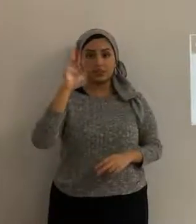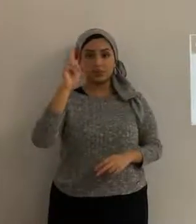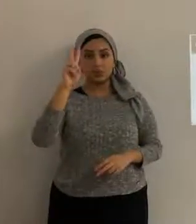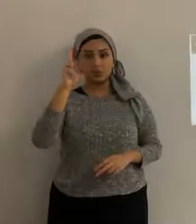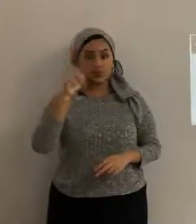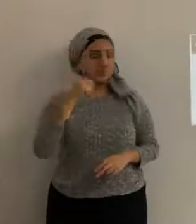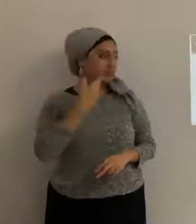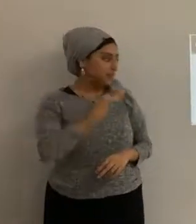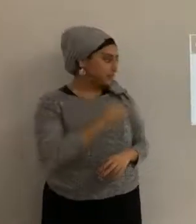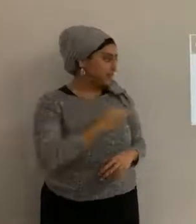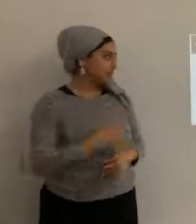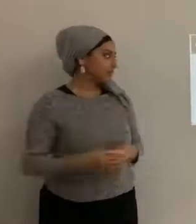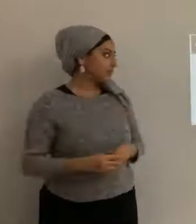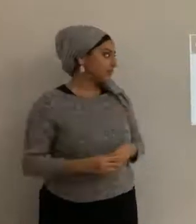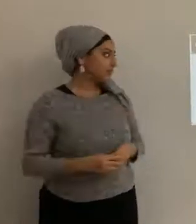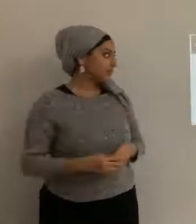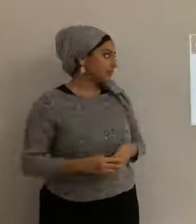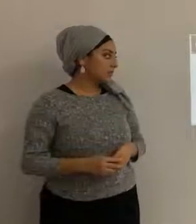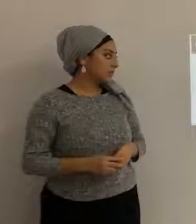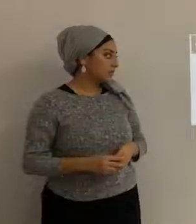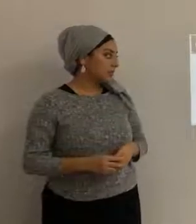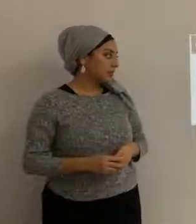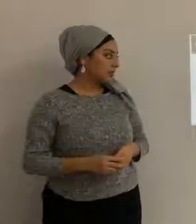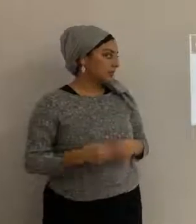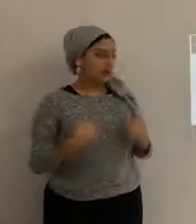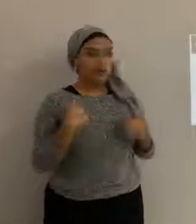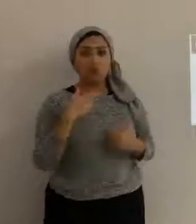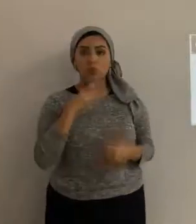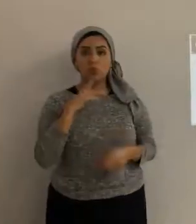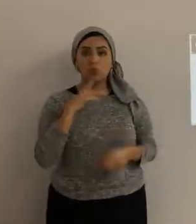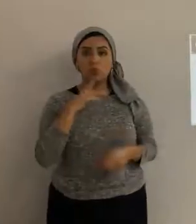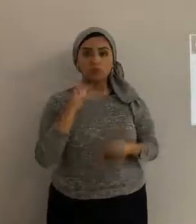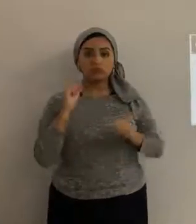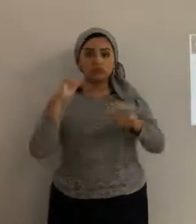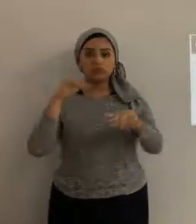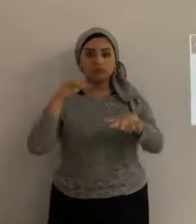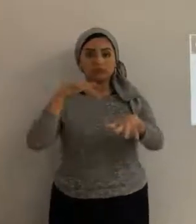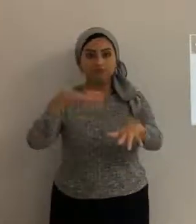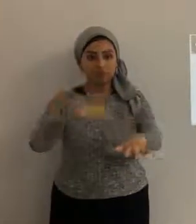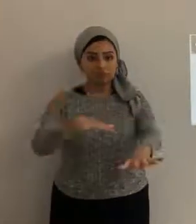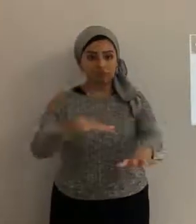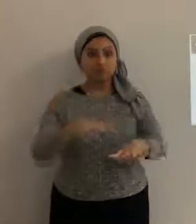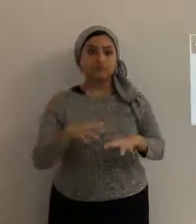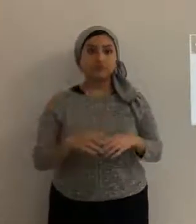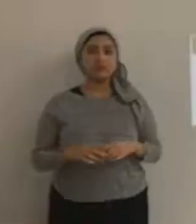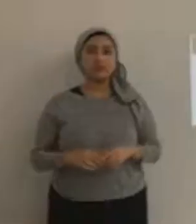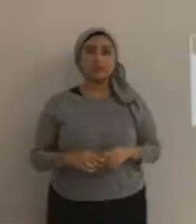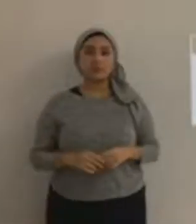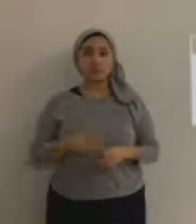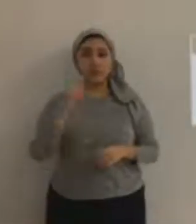videos. Ahora, aquí viene estando el manantial de Gigón, porque tú sabes que se necesitaba